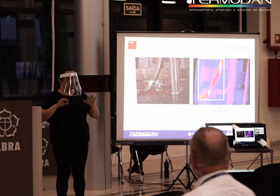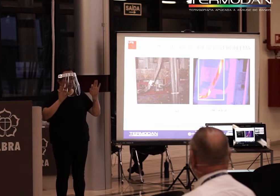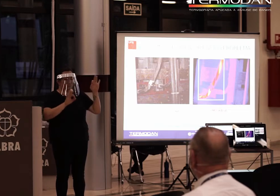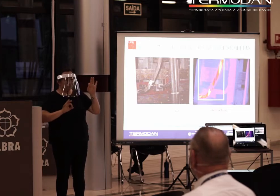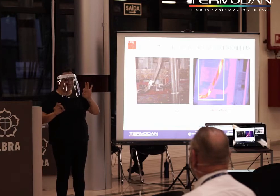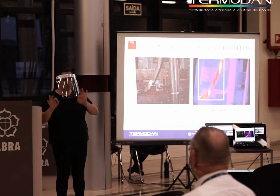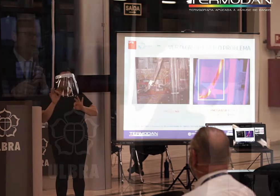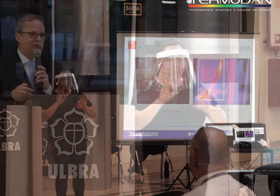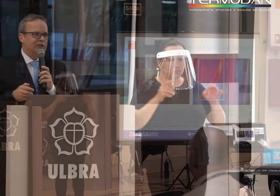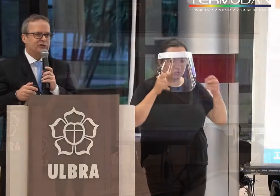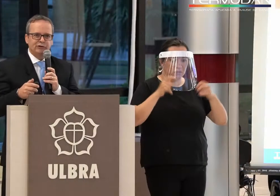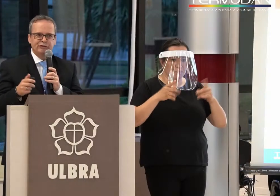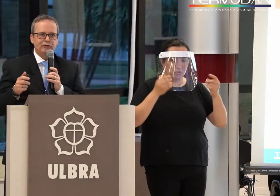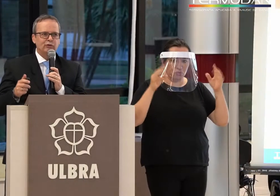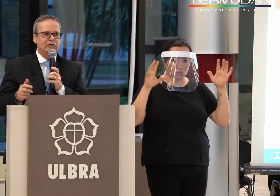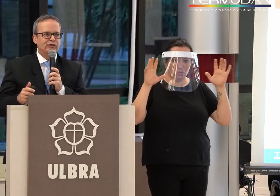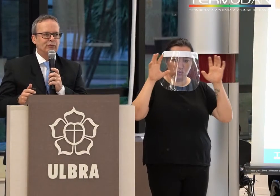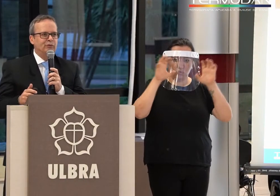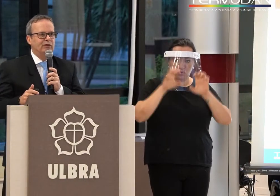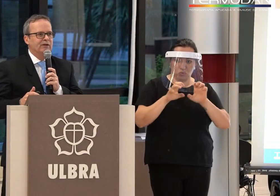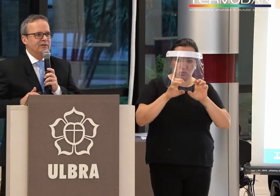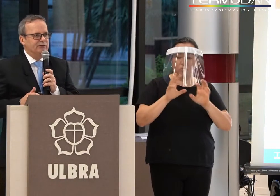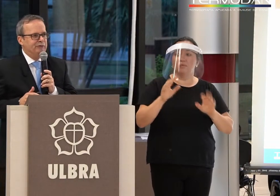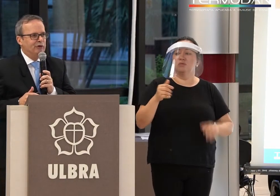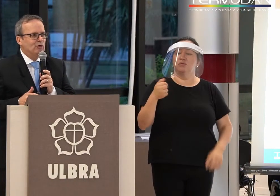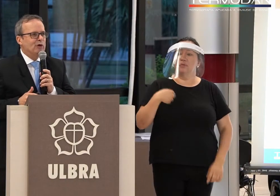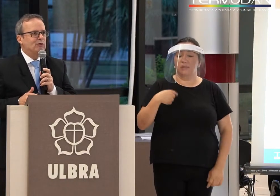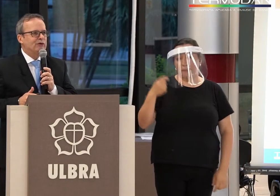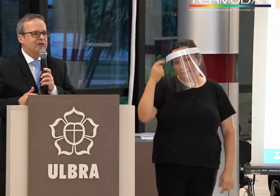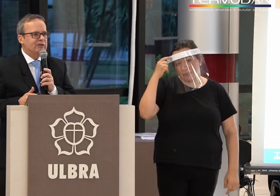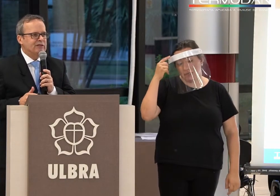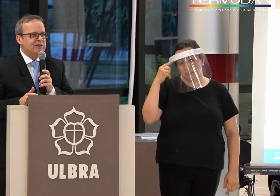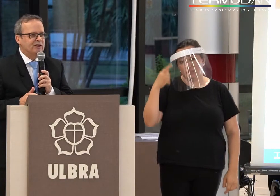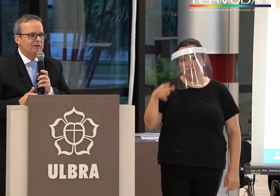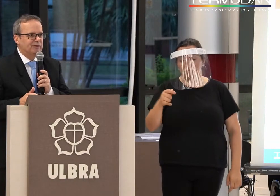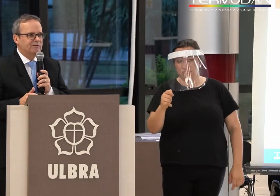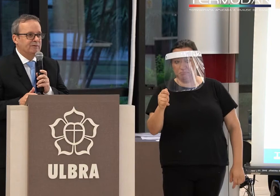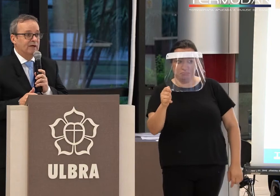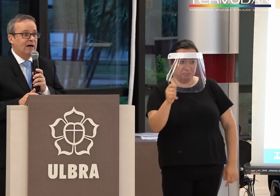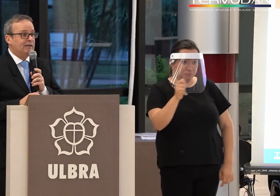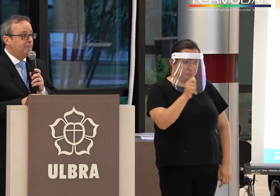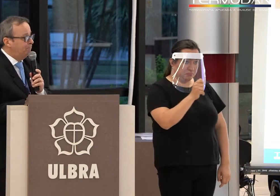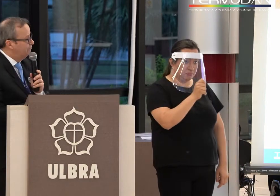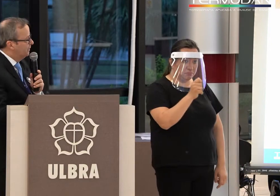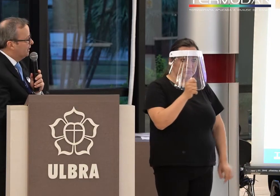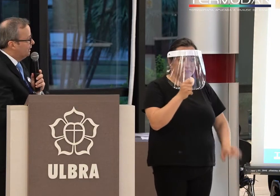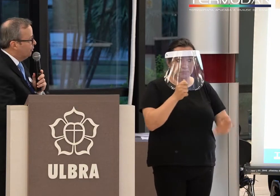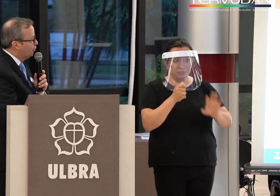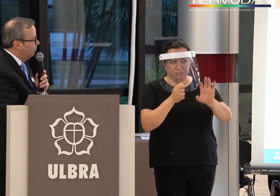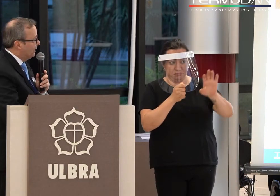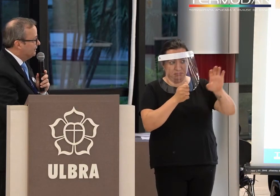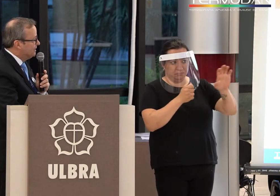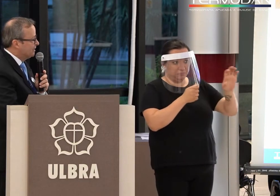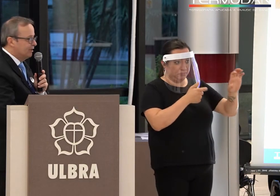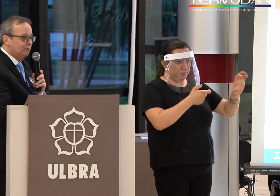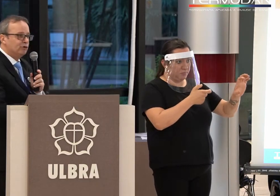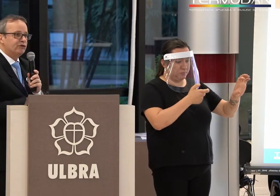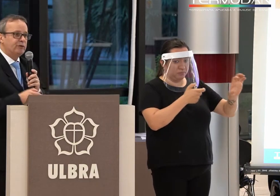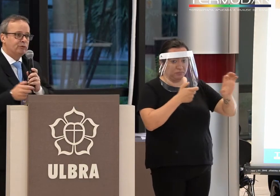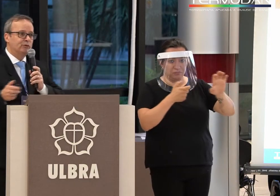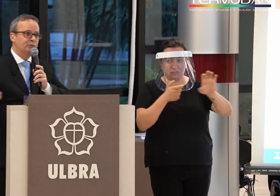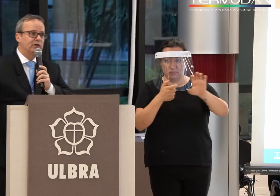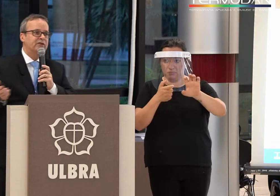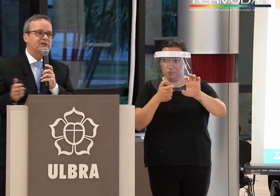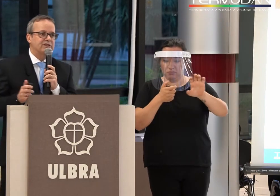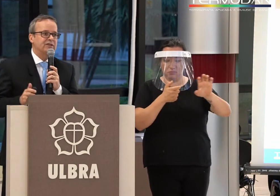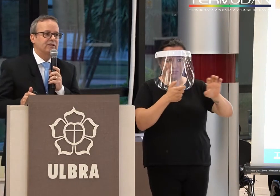lugar, eu falei, poxa, deixa eu ver se eu consigo ver alguma coisa aqui com essa câmera. Aí, cara, na hora que eu bati isso aqui e mostrei